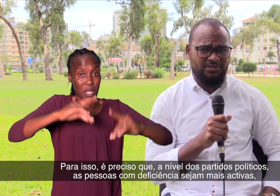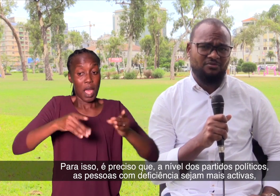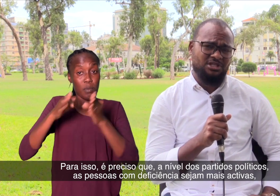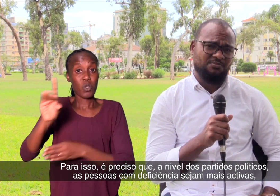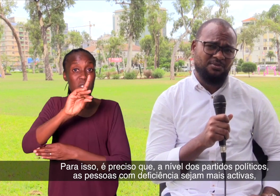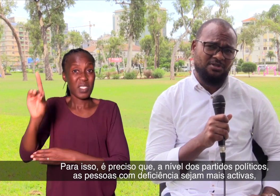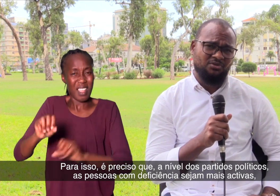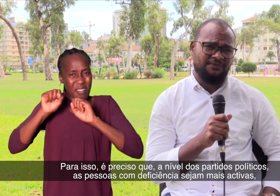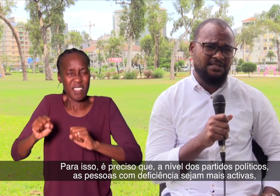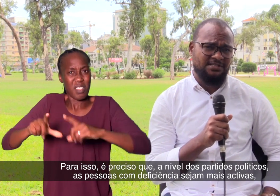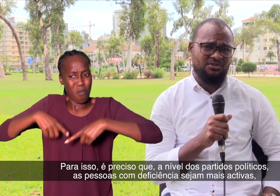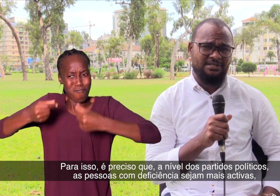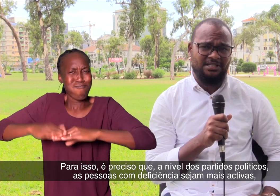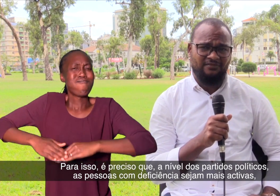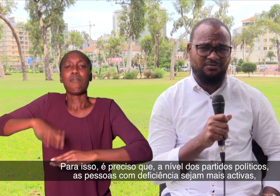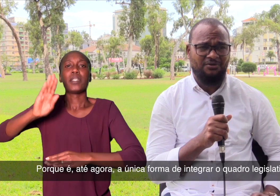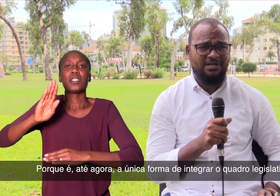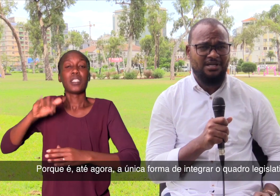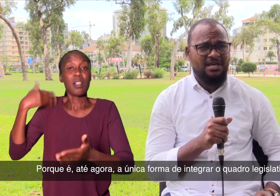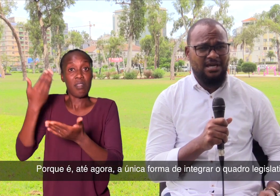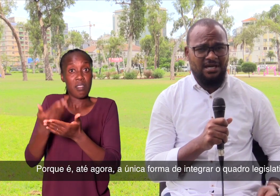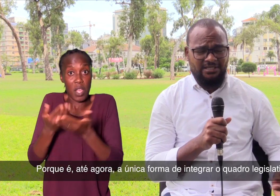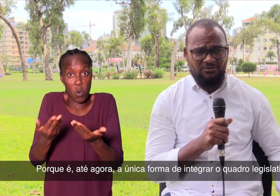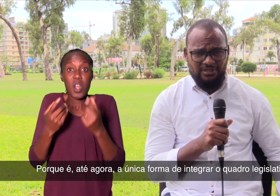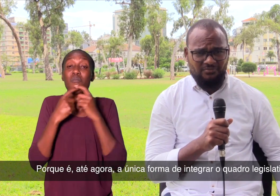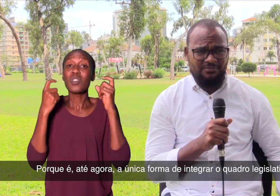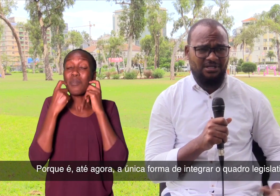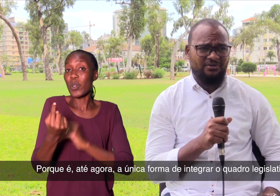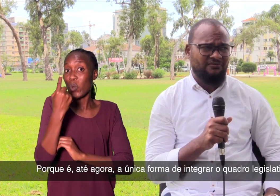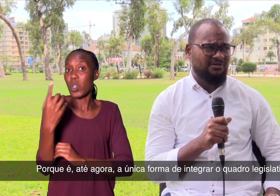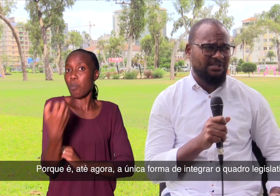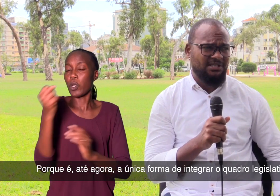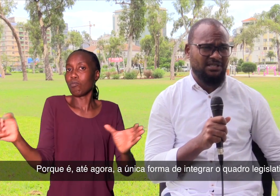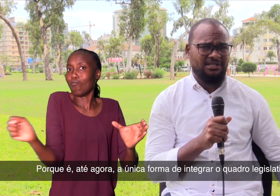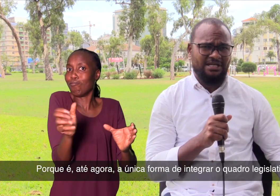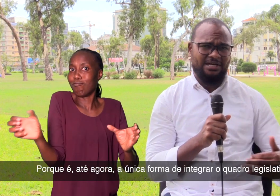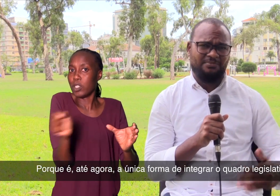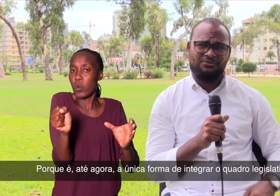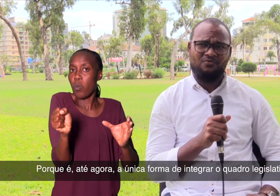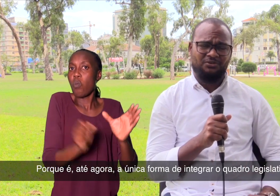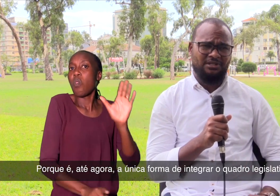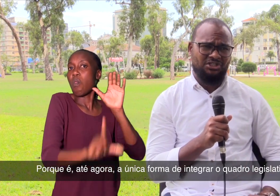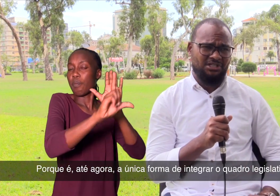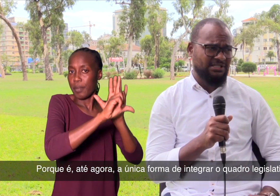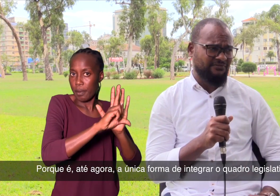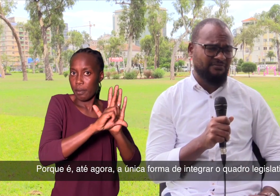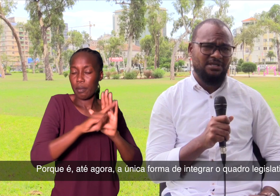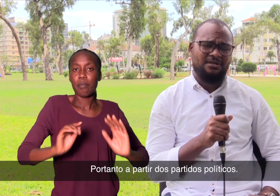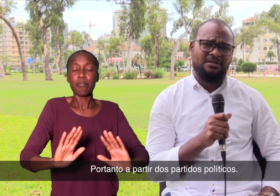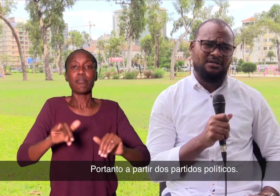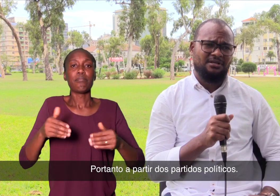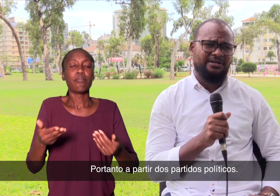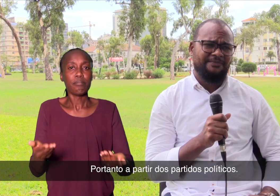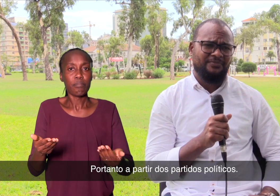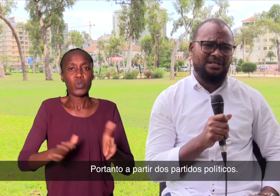partidos políticos, as pessoas com deficiência sejam mais ativas. Porque é, até agora, em Moçambique, a única forma de integrar o quadro legislativo,